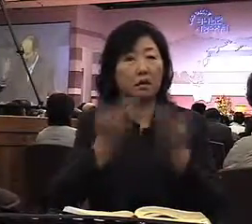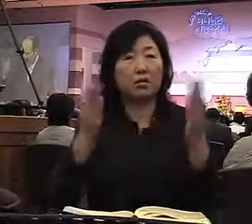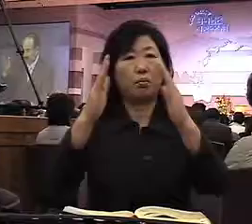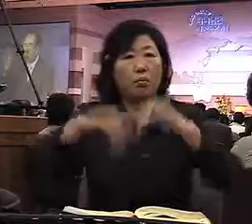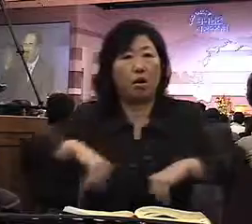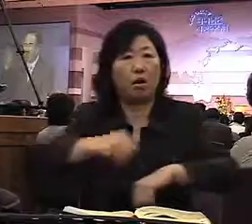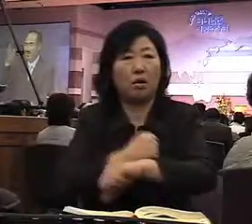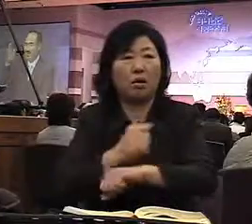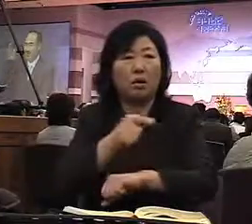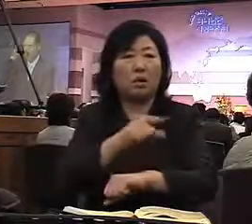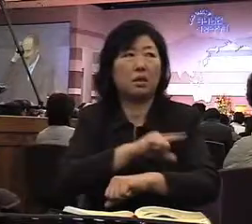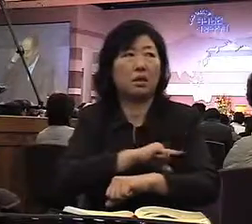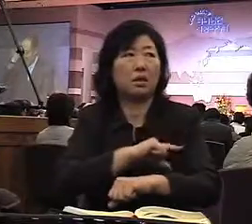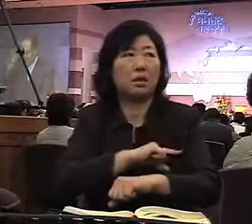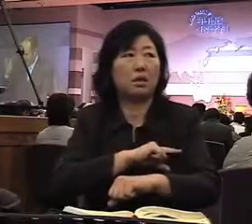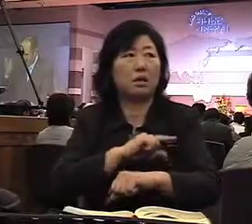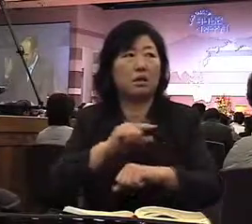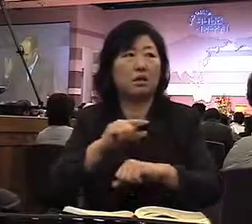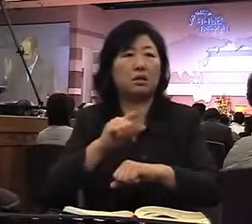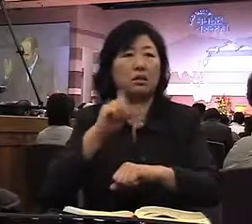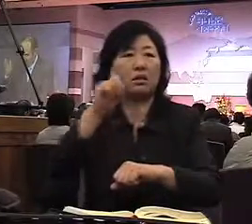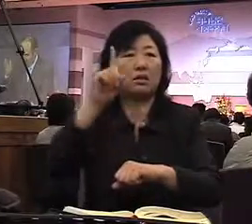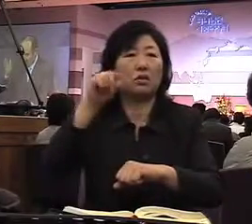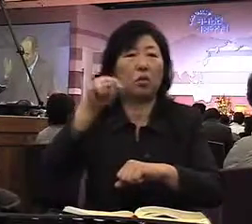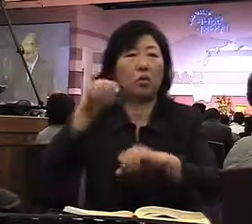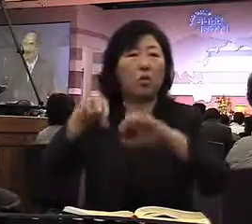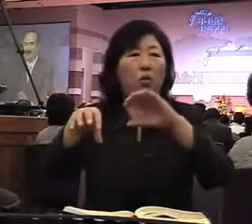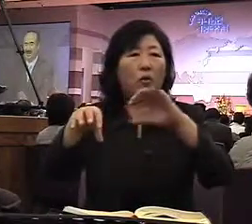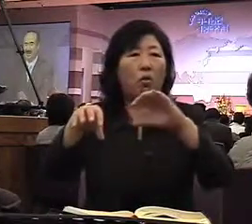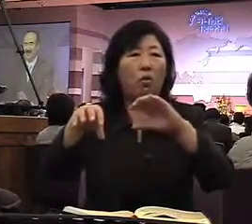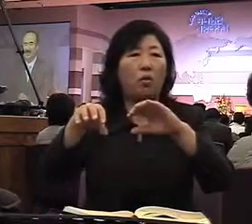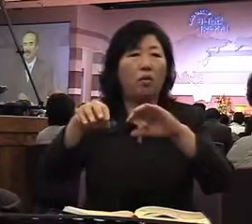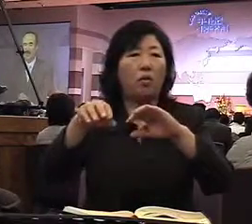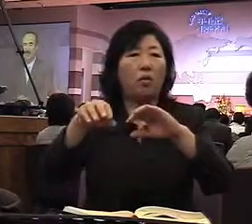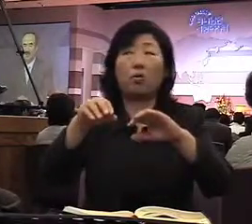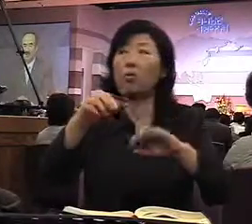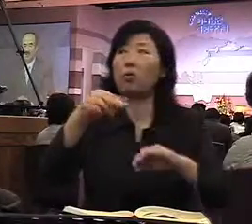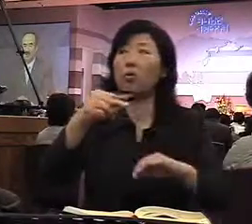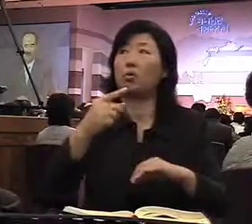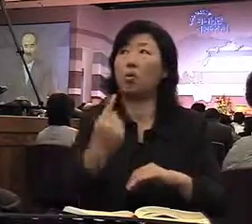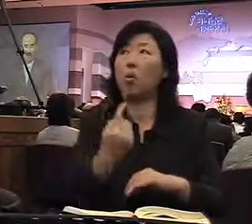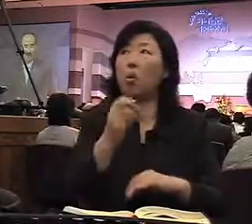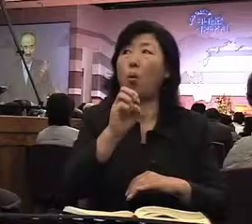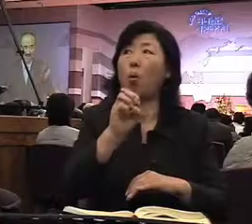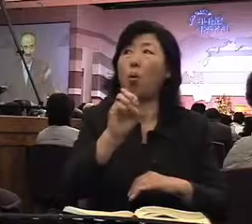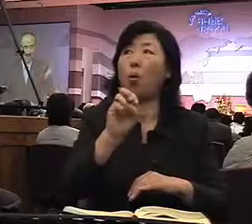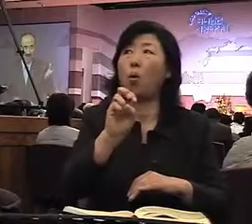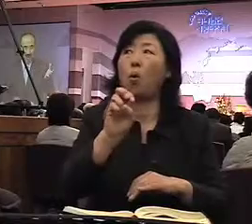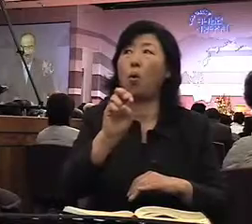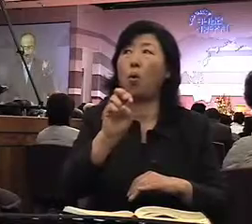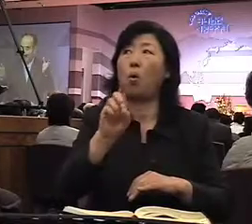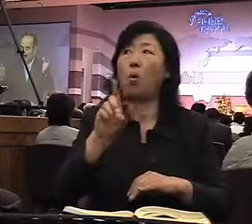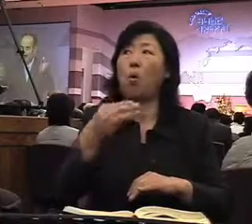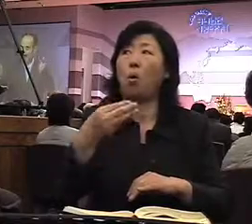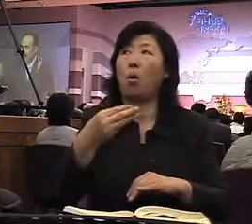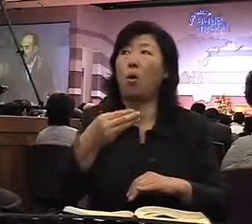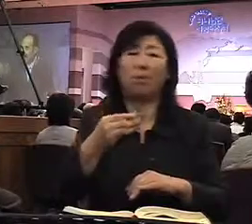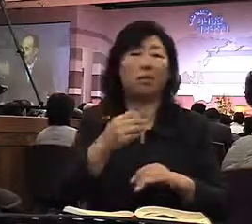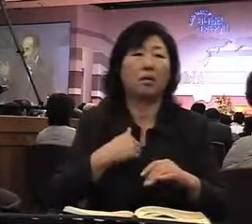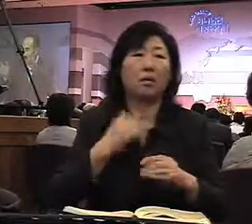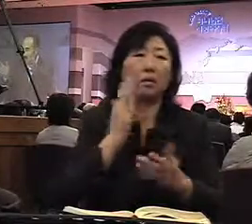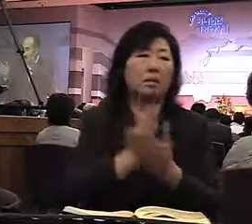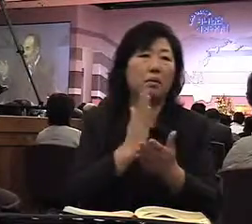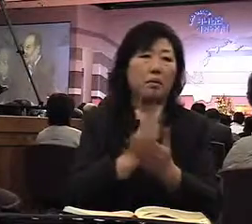멸하여 그 이름을 천하에 도말하고 그랬습니다. 이 말은 영어로 보니까 내 멸로 나 말리지 마.